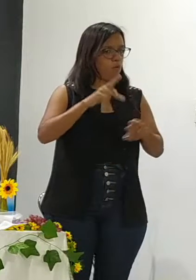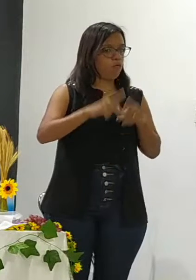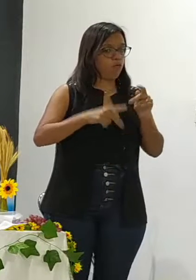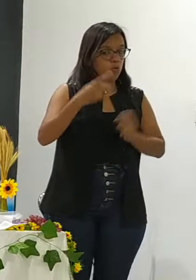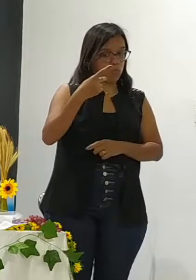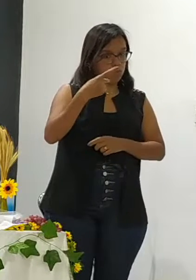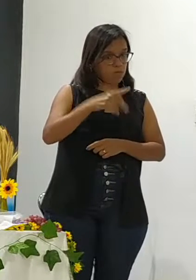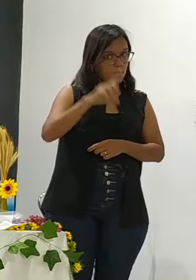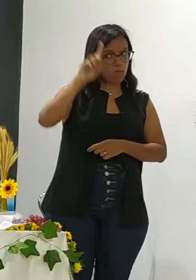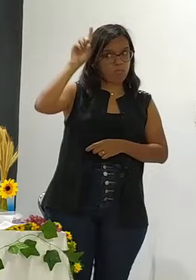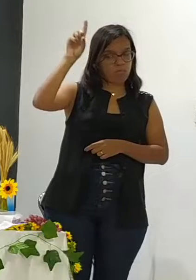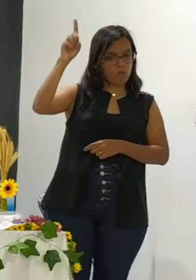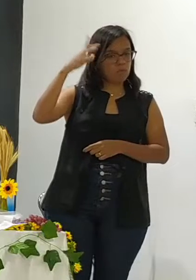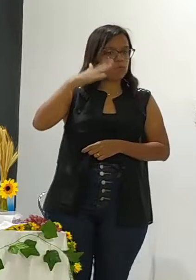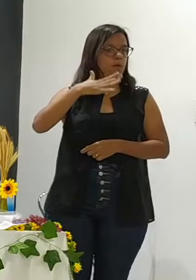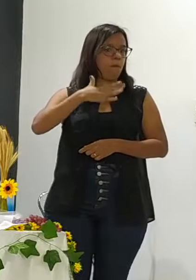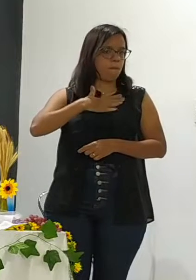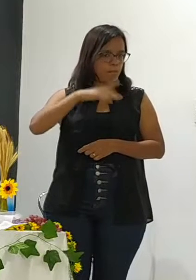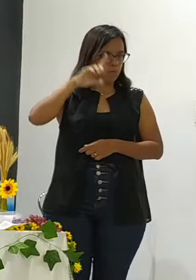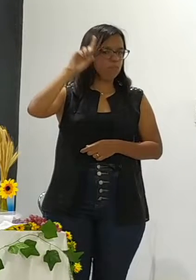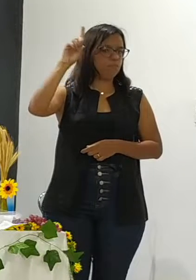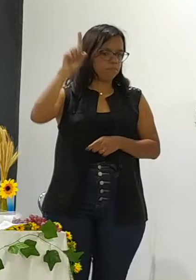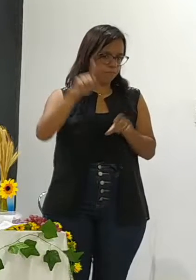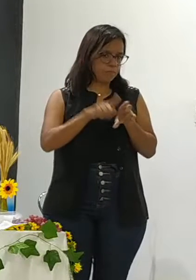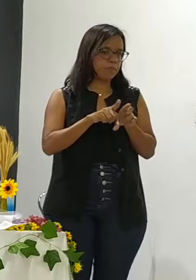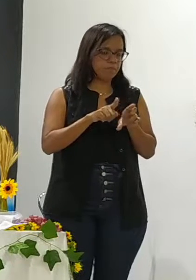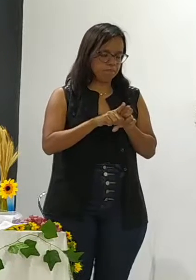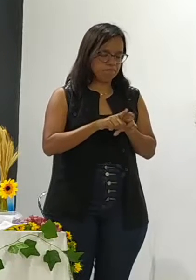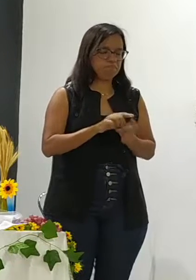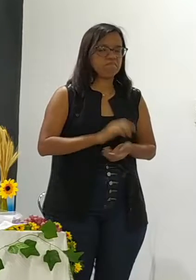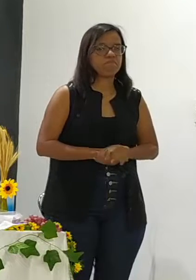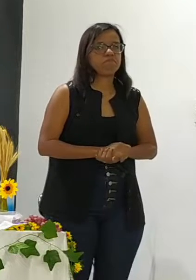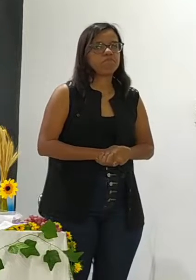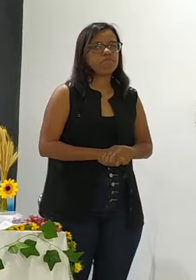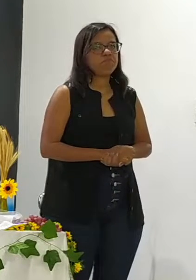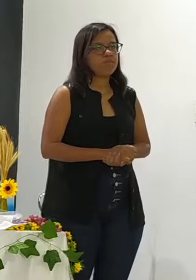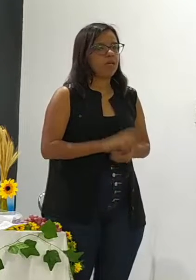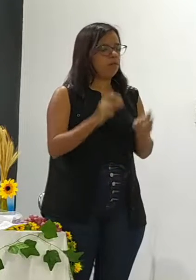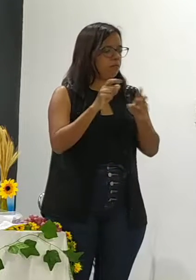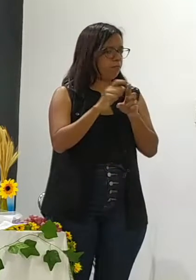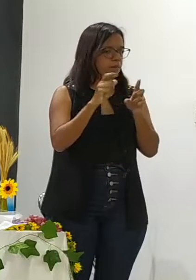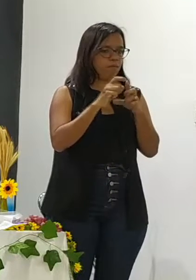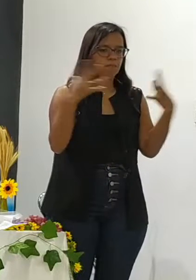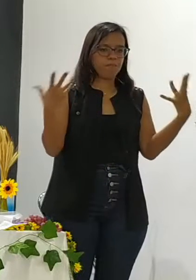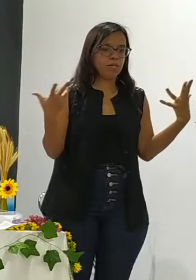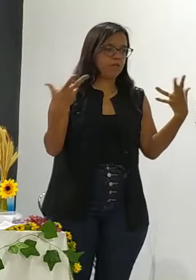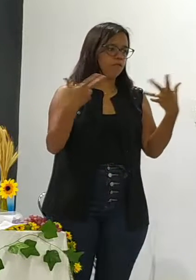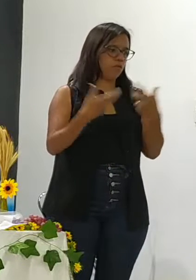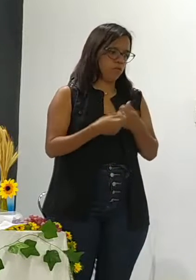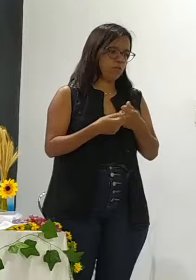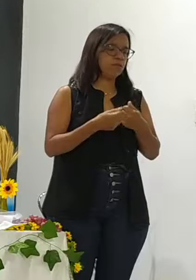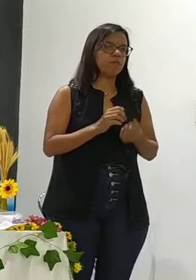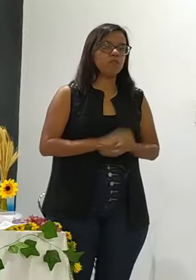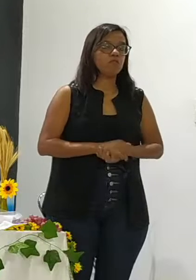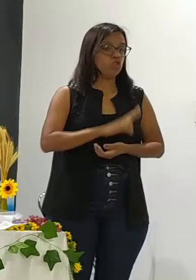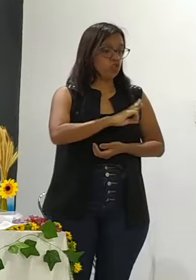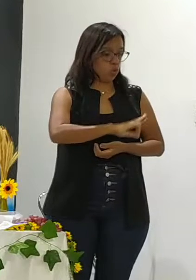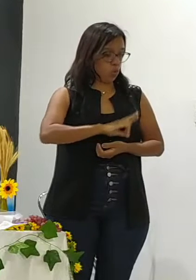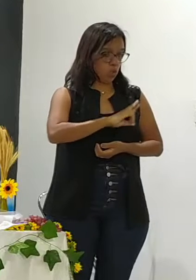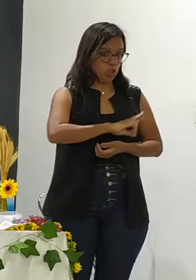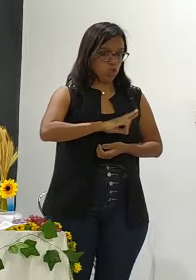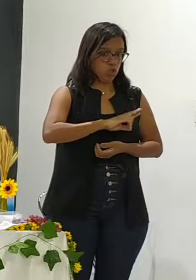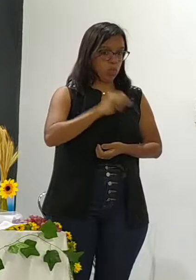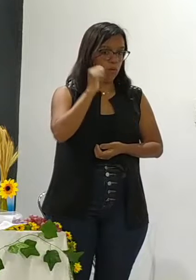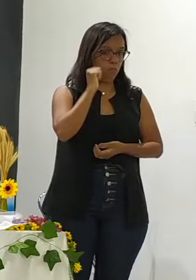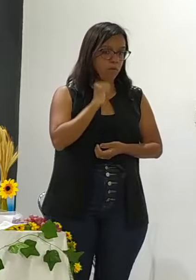teu Deus é o meu Deus. Aleluia, glória, glória. Que palavra maravilhosa. Aleluia. Foi uma mulher